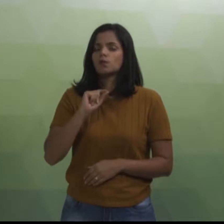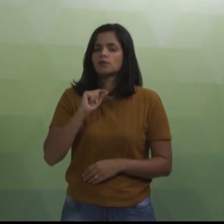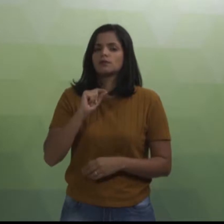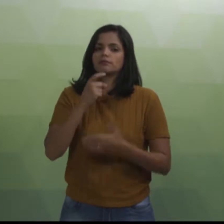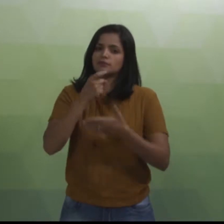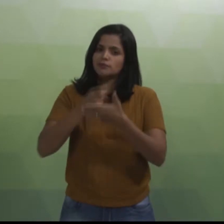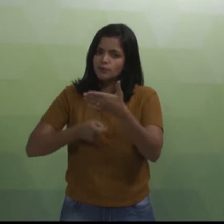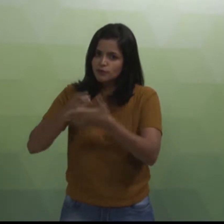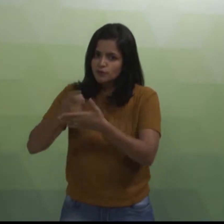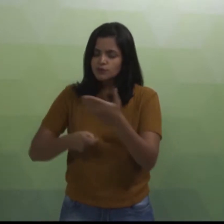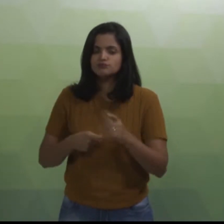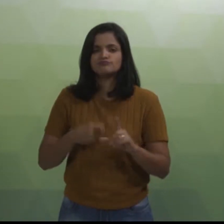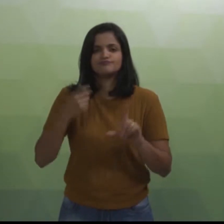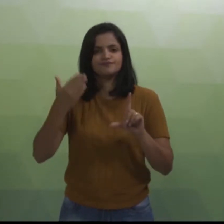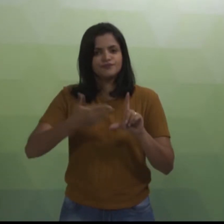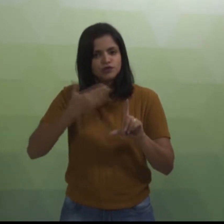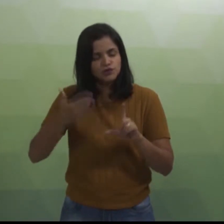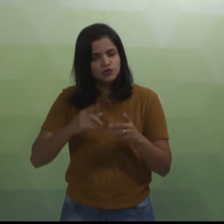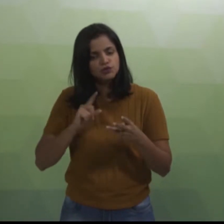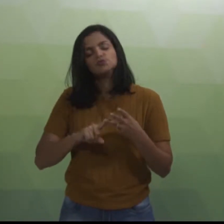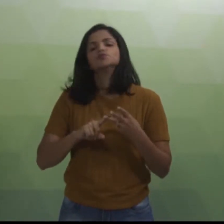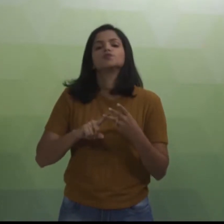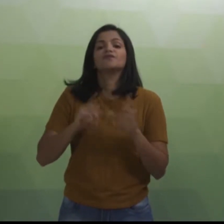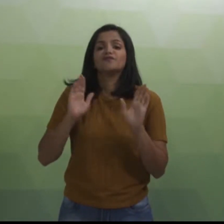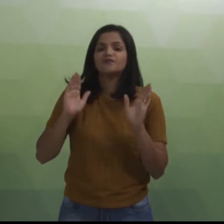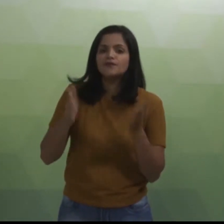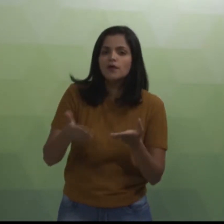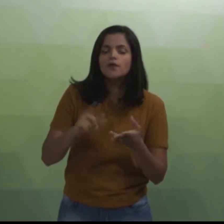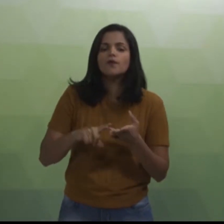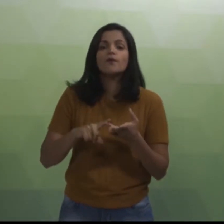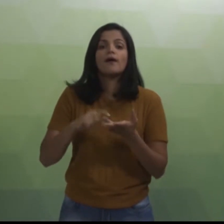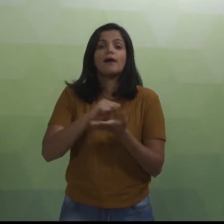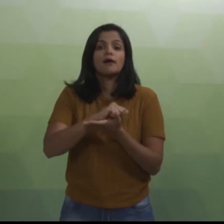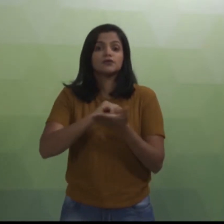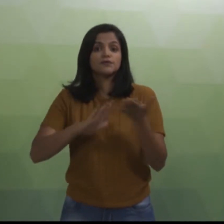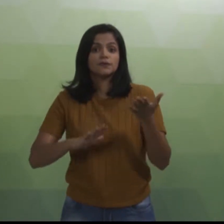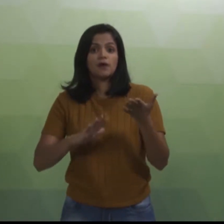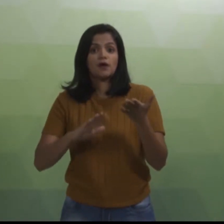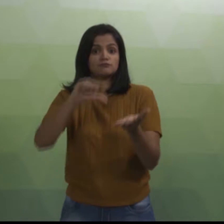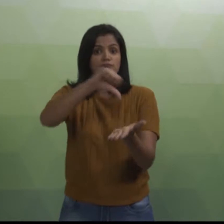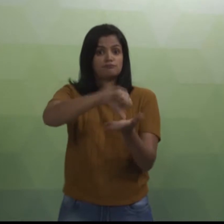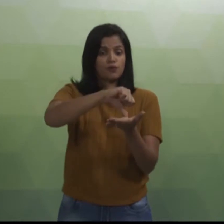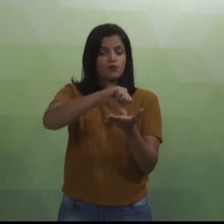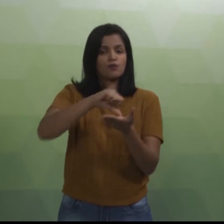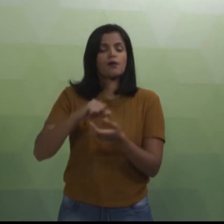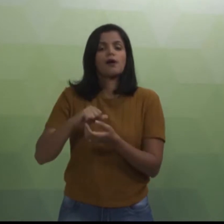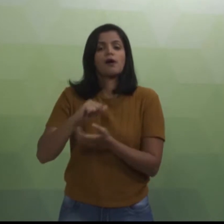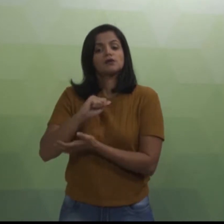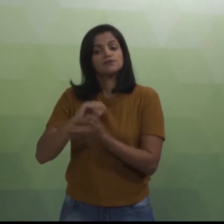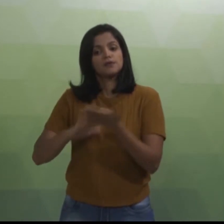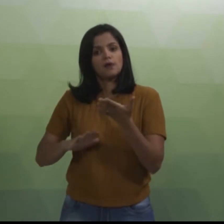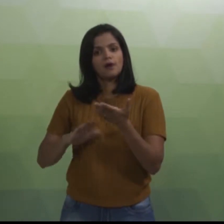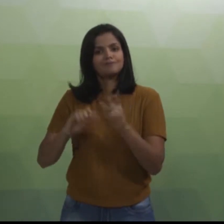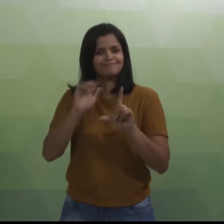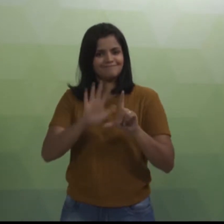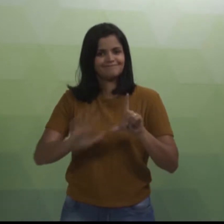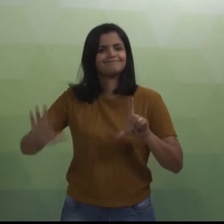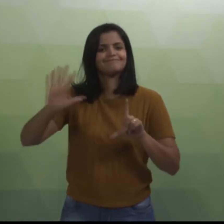Bom, temos nossos textos, videoaulas, fórum, atividades presenciais no Polo, atividades